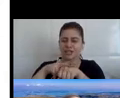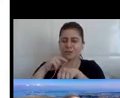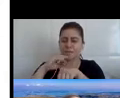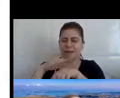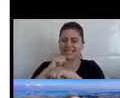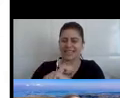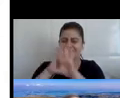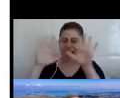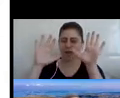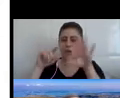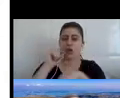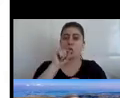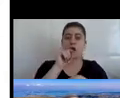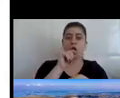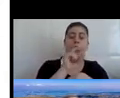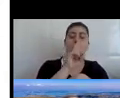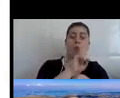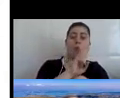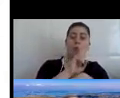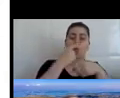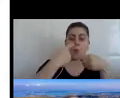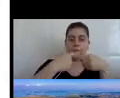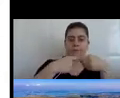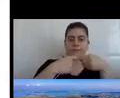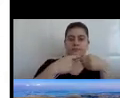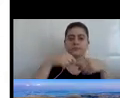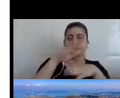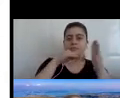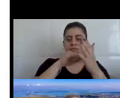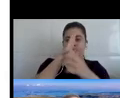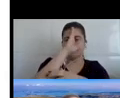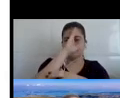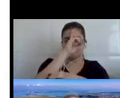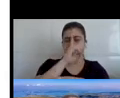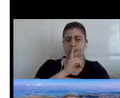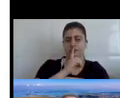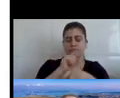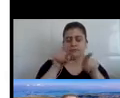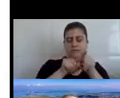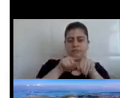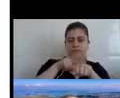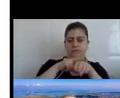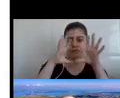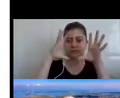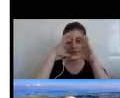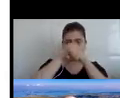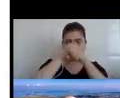o urbano, que é esse amarelo e esse verde mais escuro aqui, são as áreas de